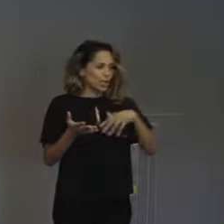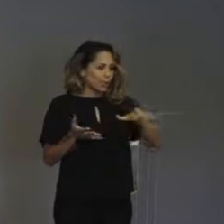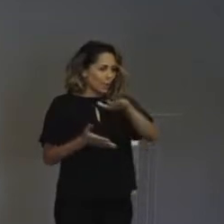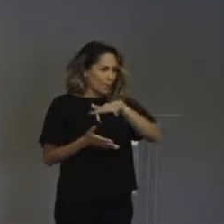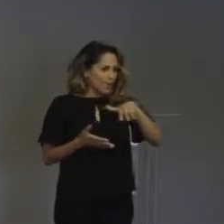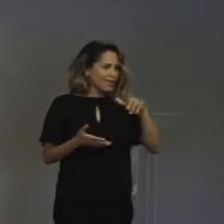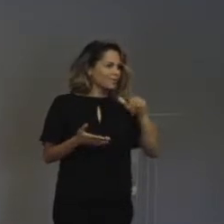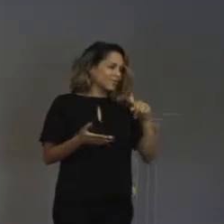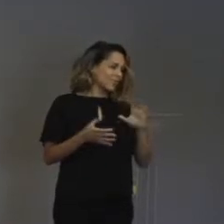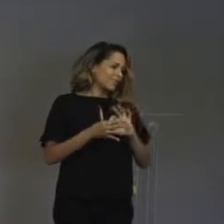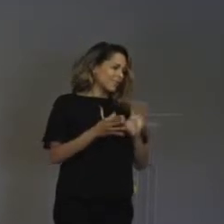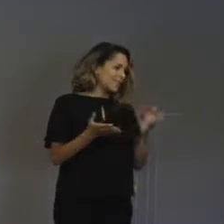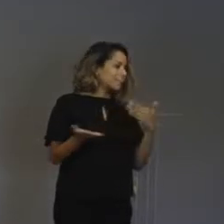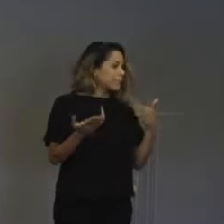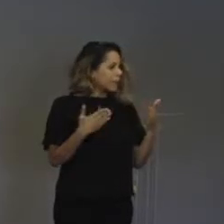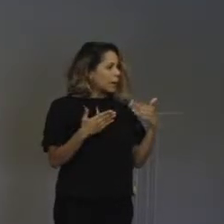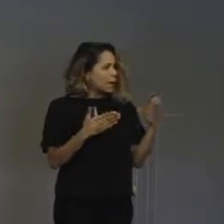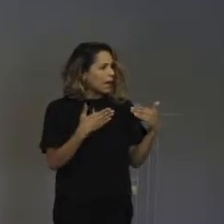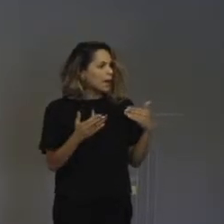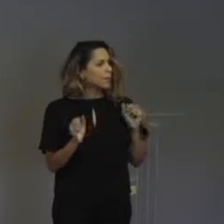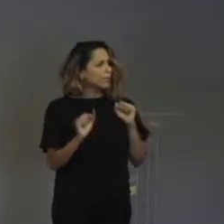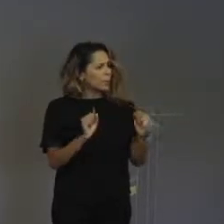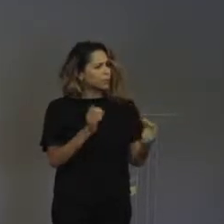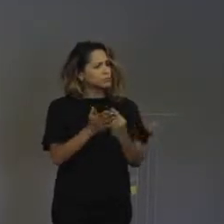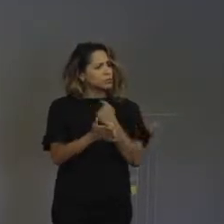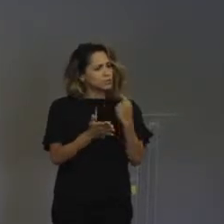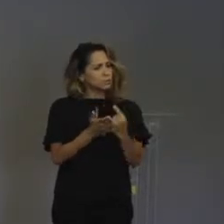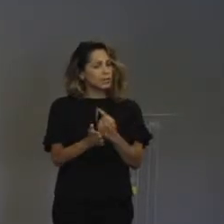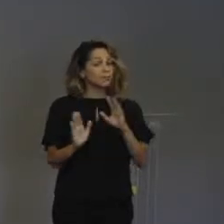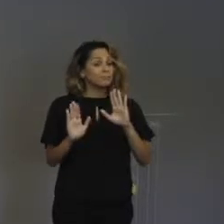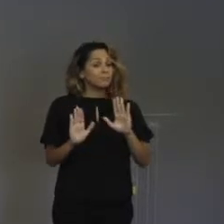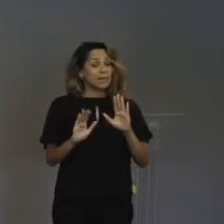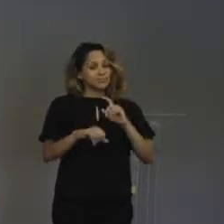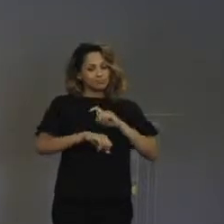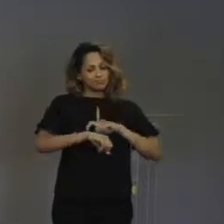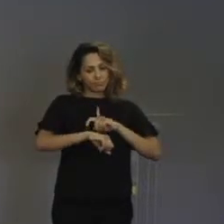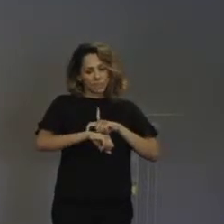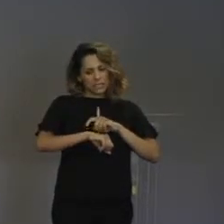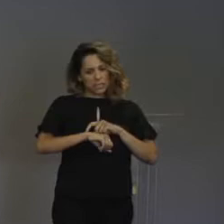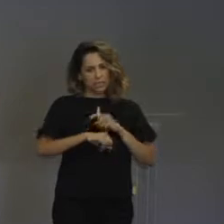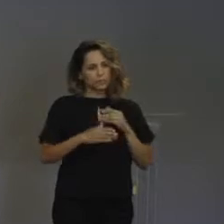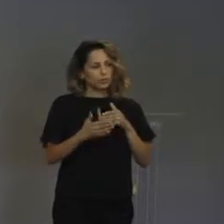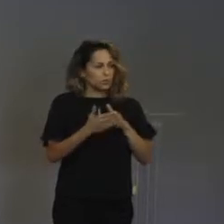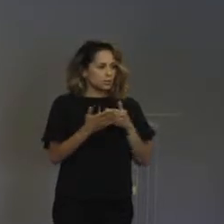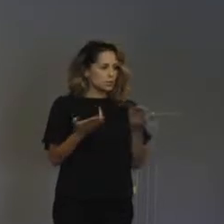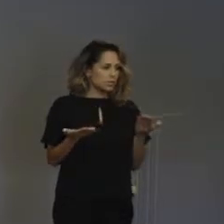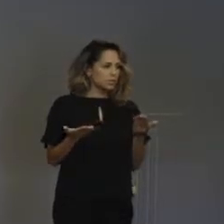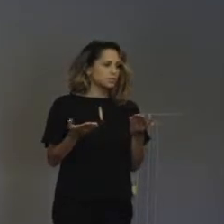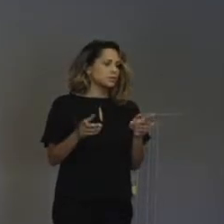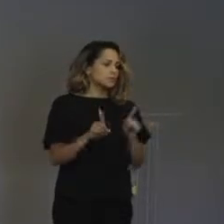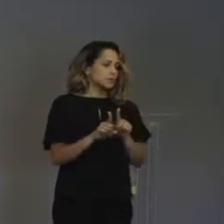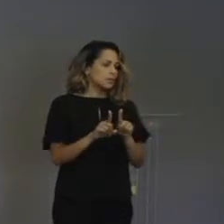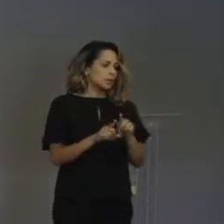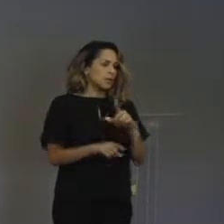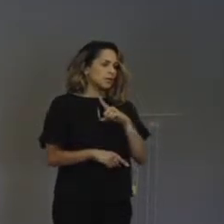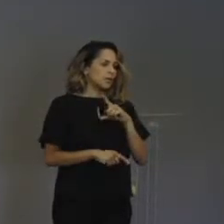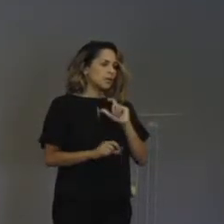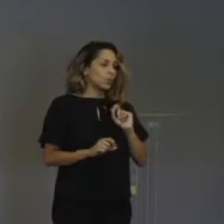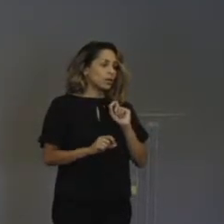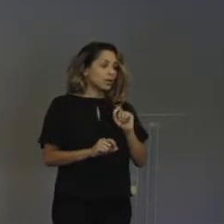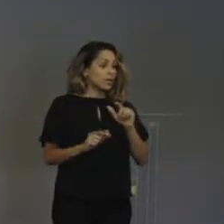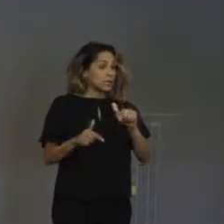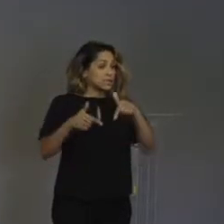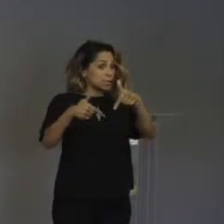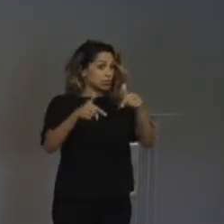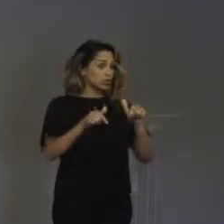papo, é uma conversa, vocês conseguem enviar perguntas, mas eu vou trazer um pouco das iniciativas que o ano que vem a